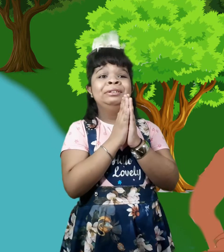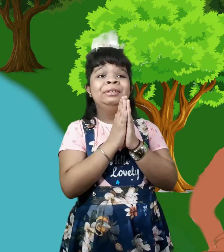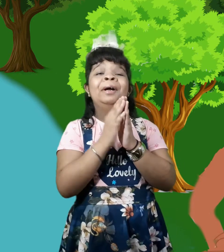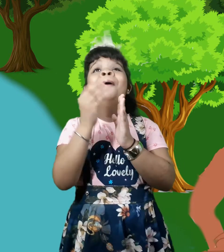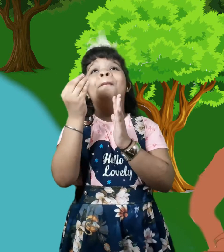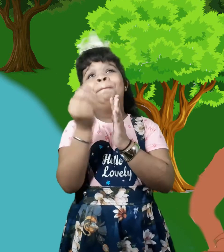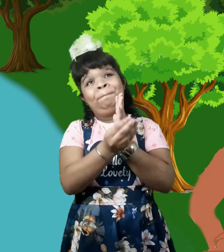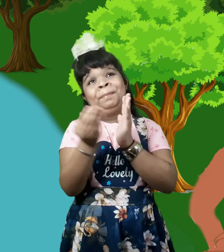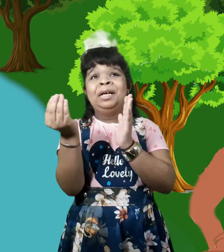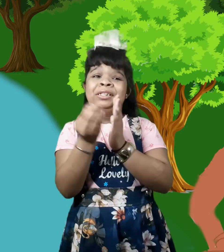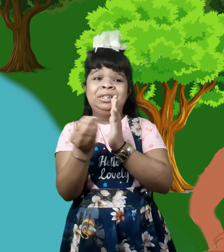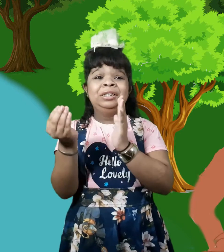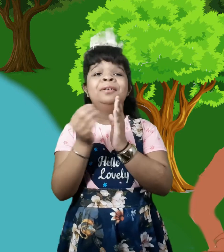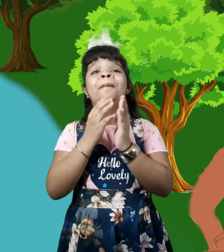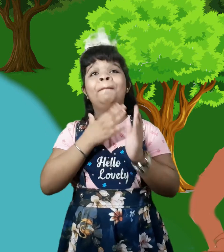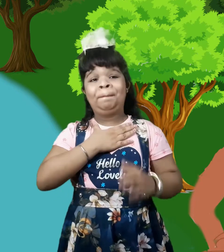कृपया मेरी मदद करो प्रभु,